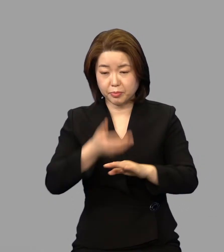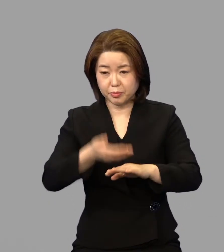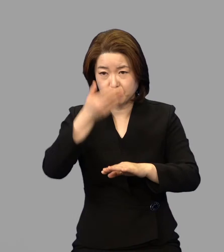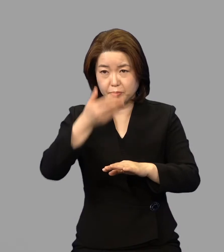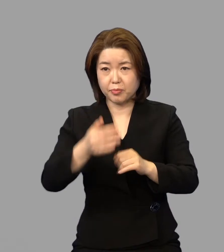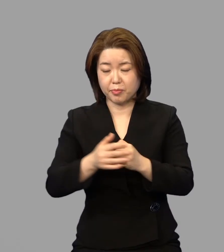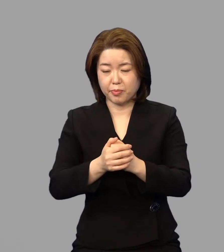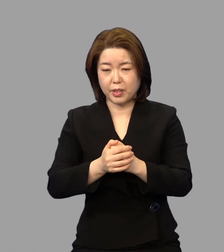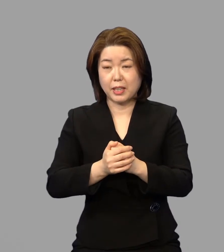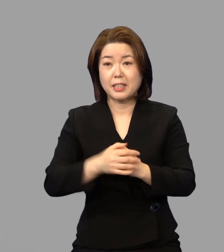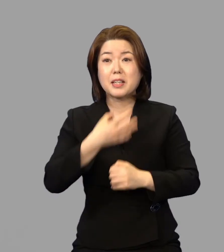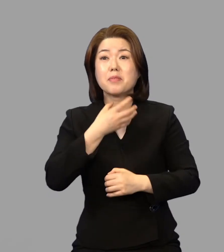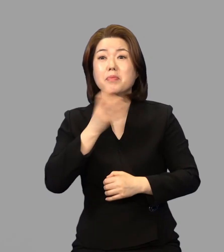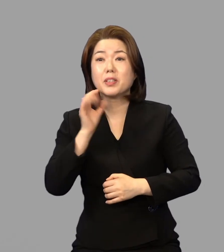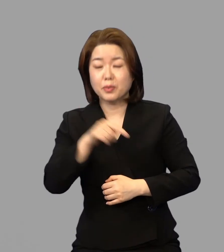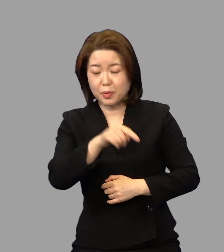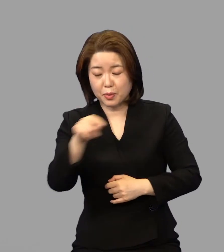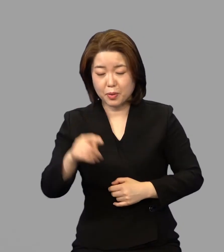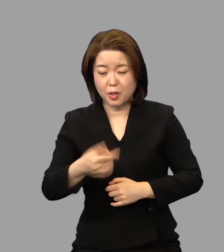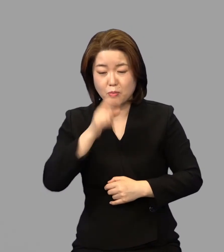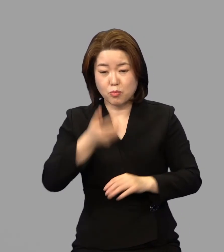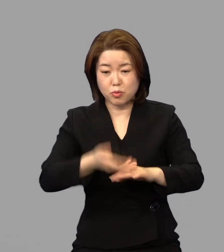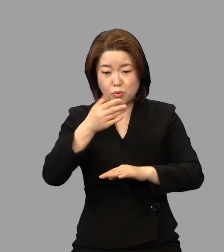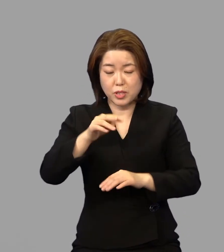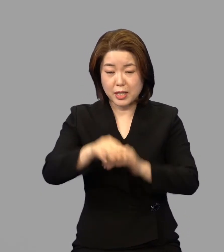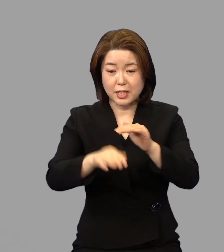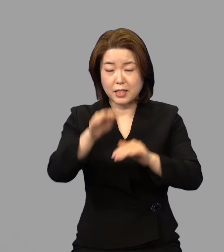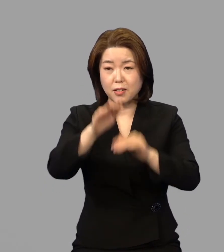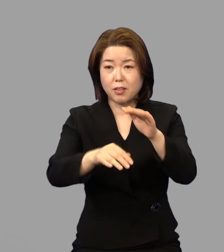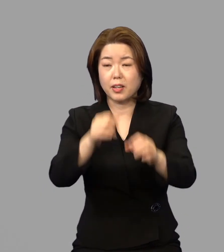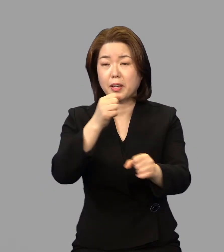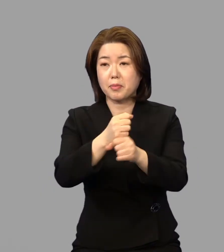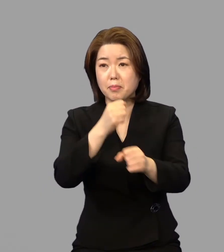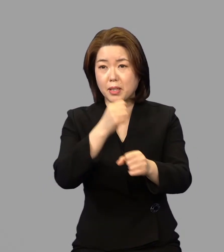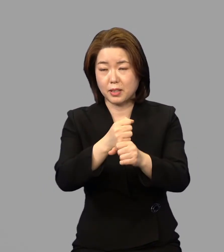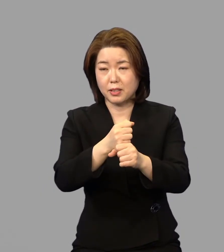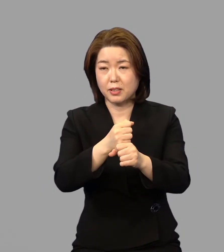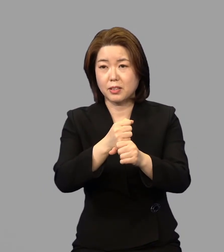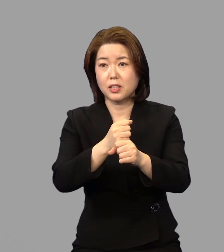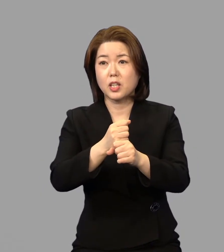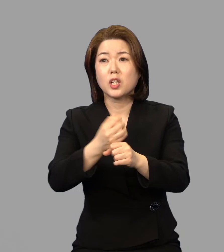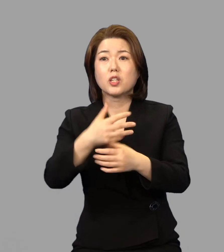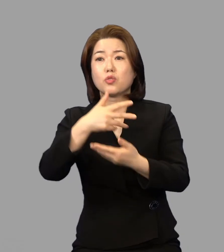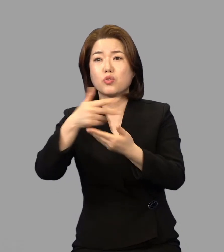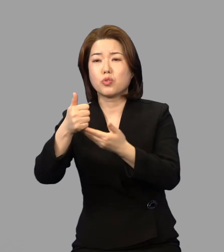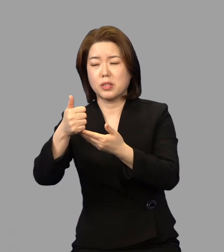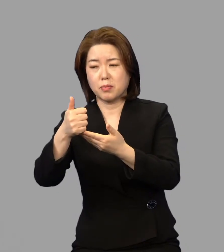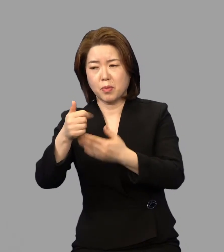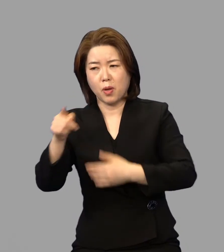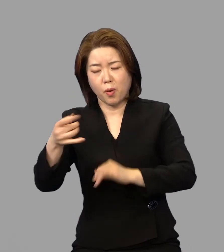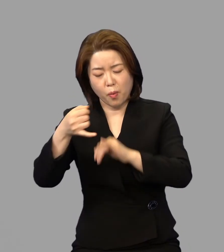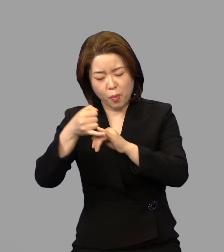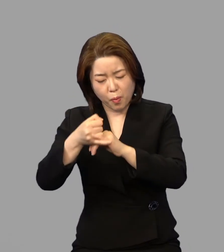베드로를 물 위를 걷게 하셨던 그 주님을 만나야만 해결된다고 생각했어요.